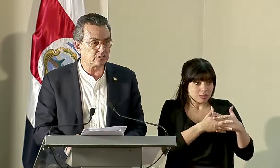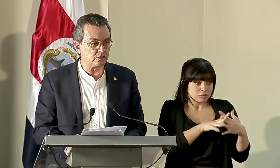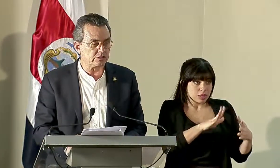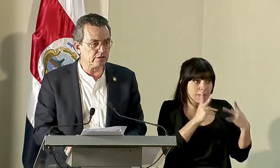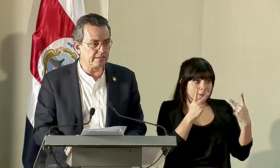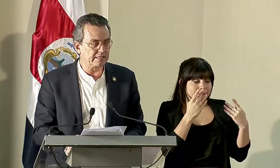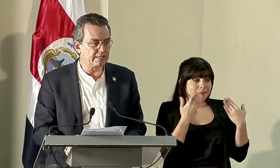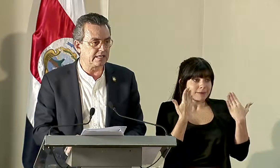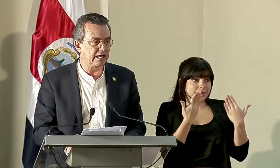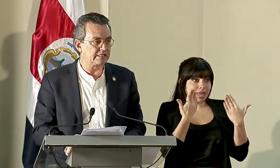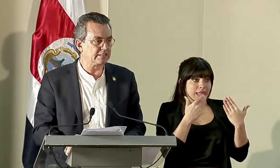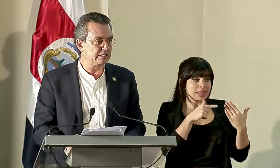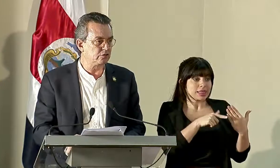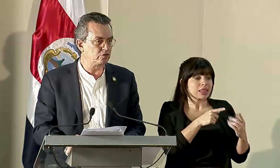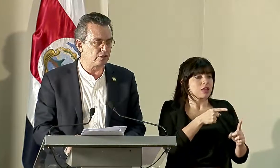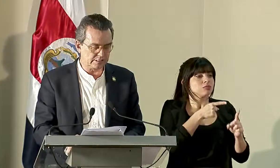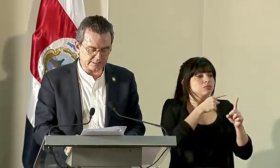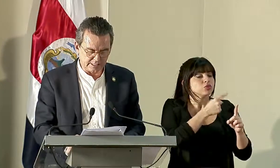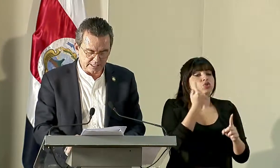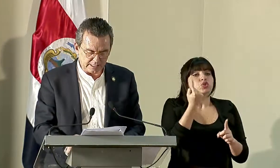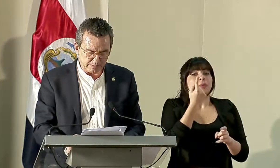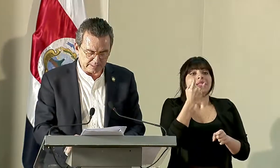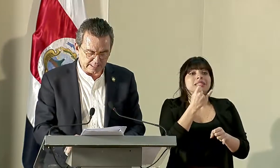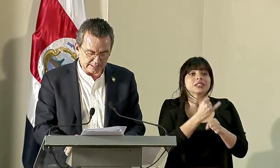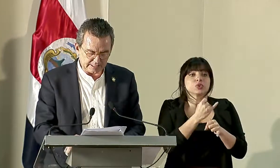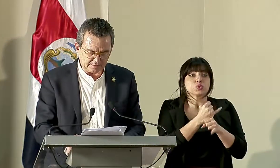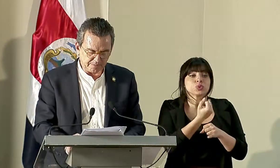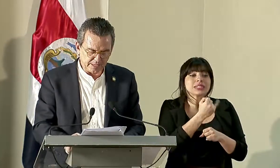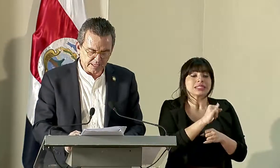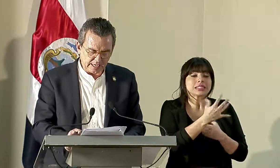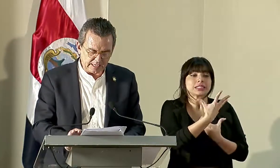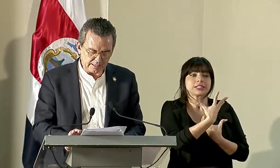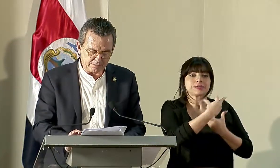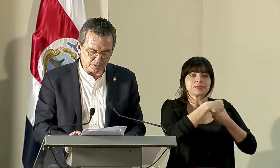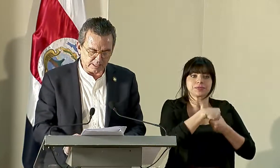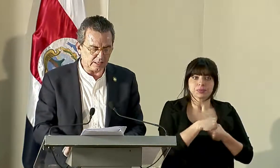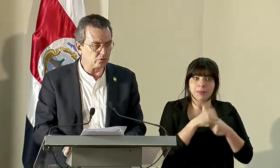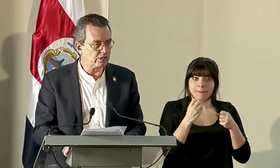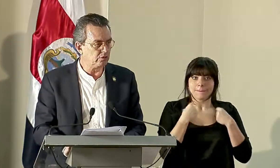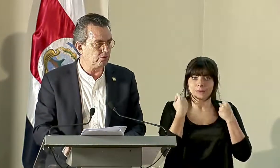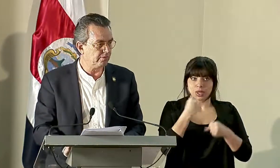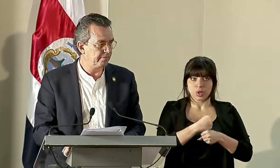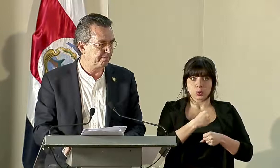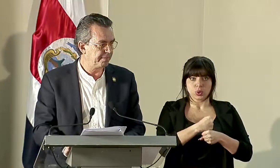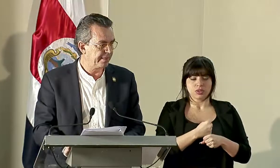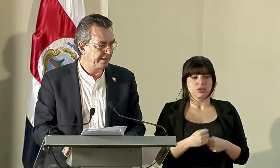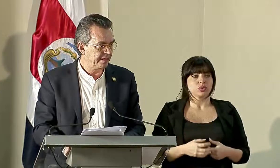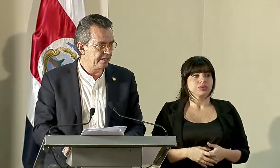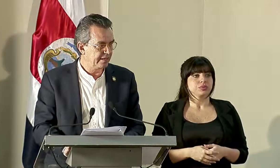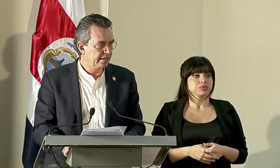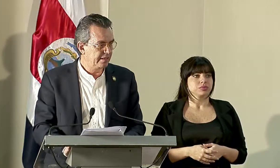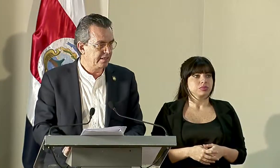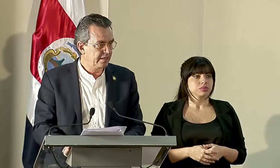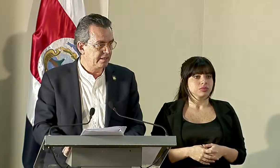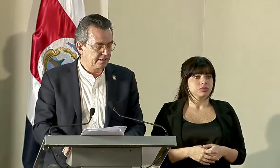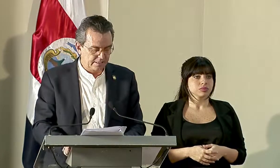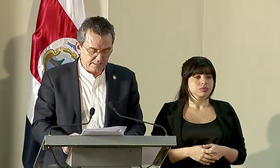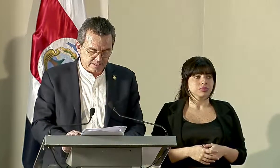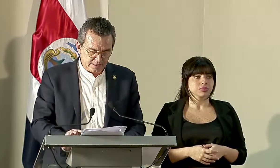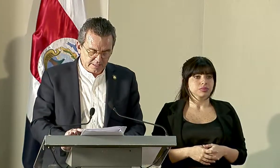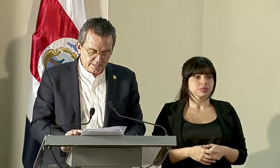y exclusivamente a las instituciones que pertenecen al Poder Ejecutivo.